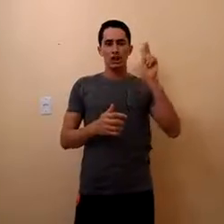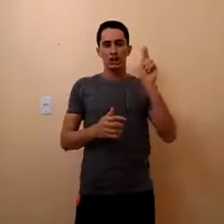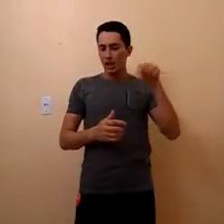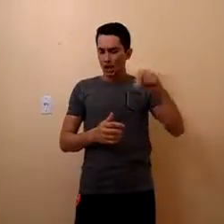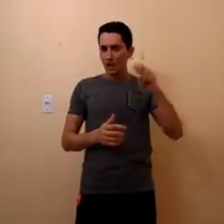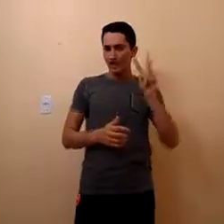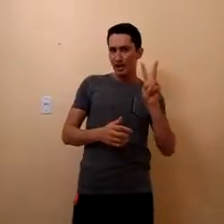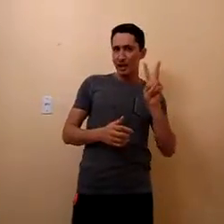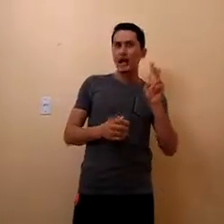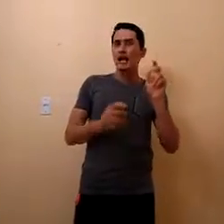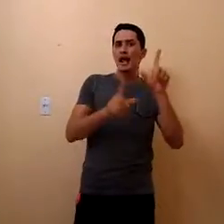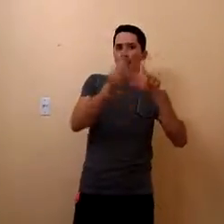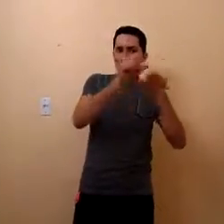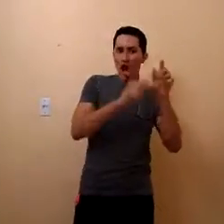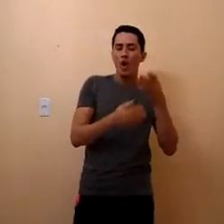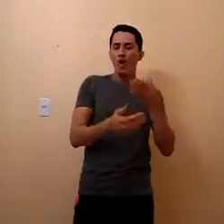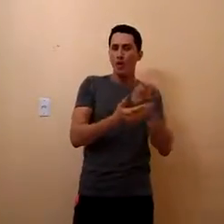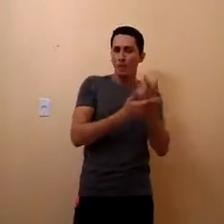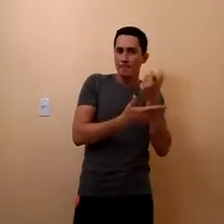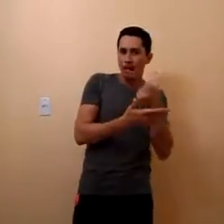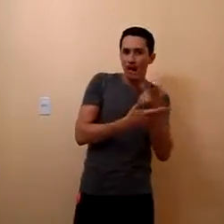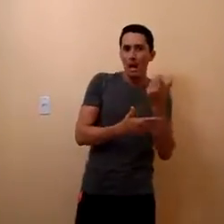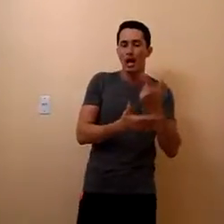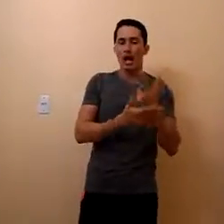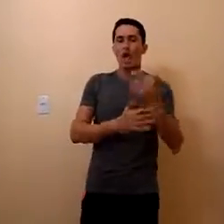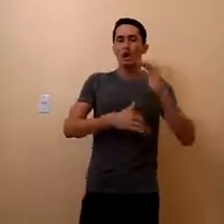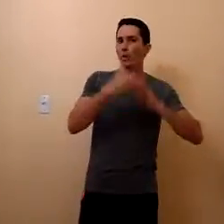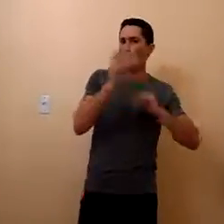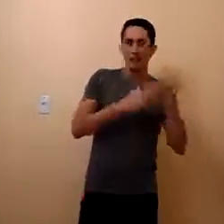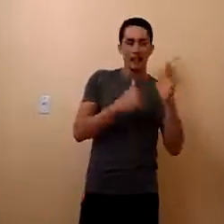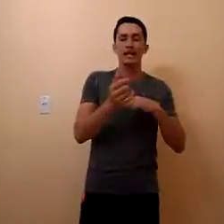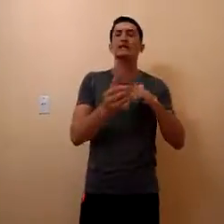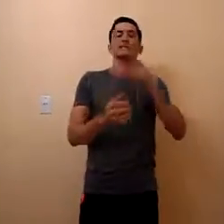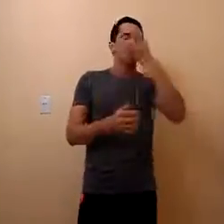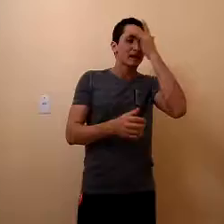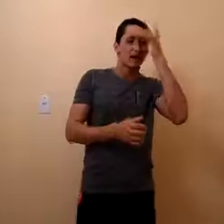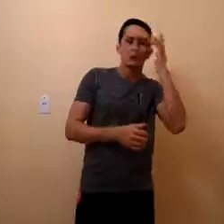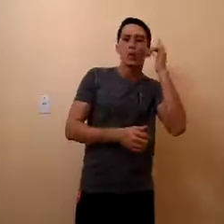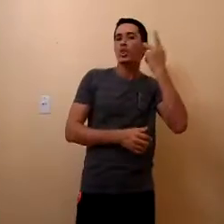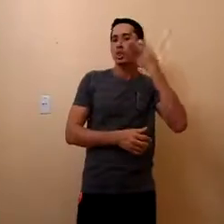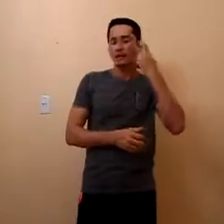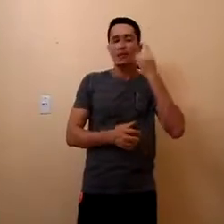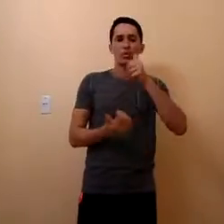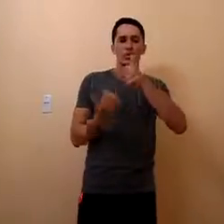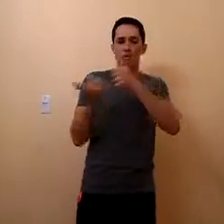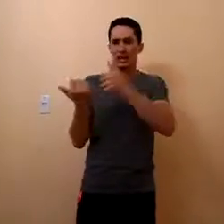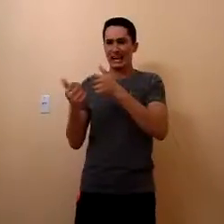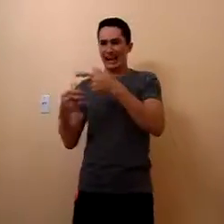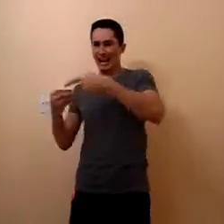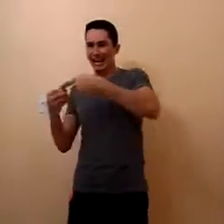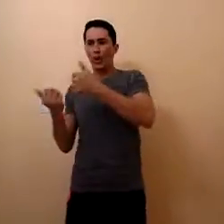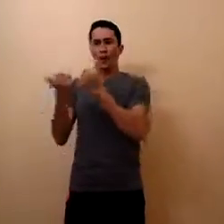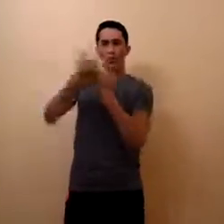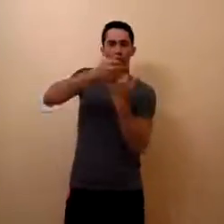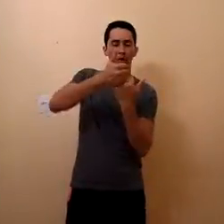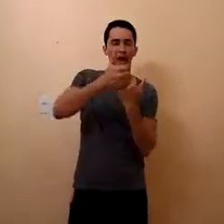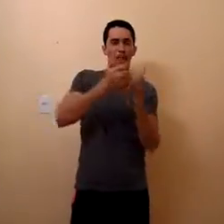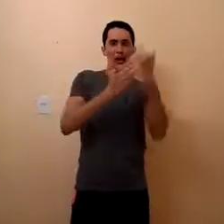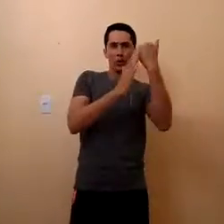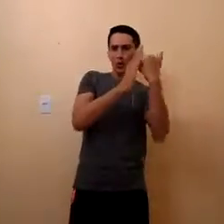de muitos motoristas. Não apenas profissionais, mas gente que trocou de combustível para economizar. É primordial